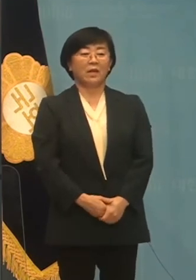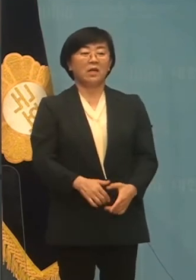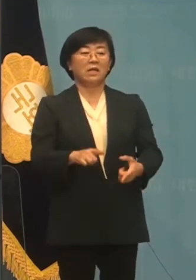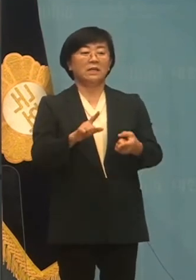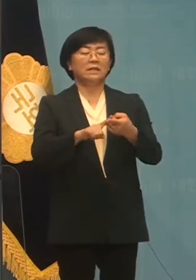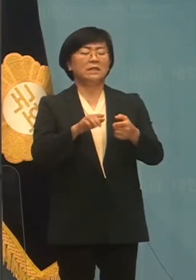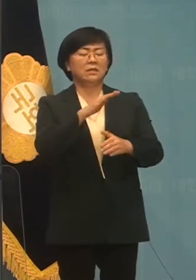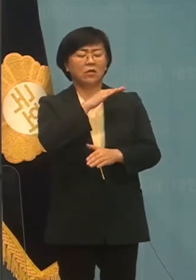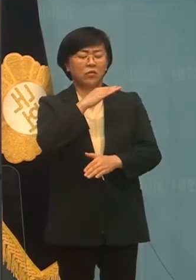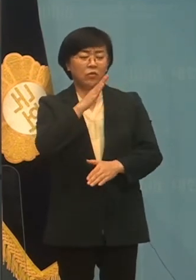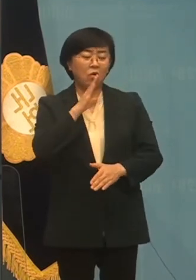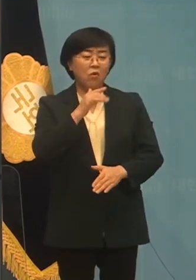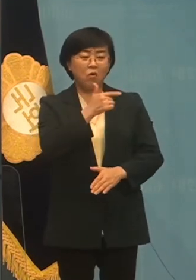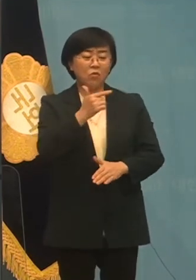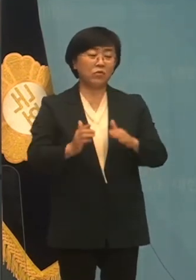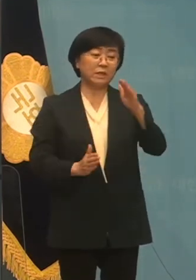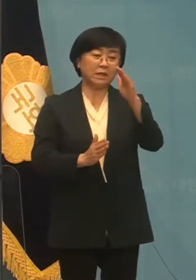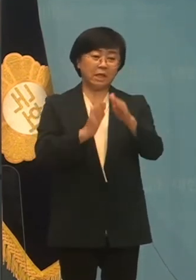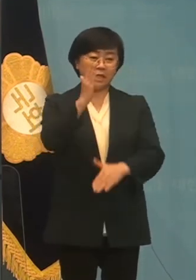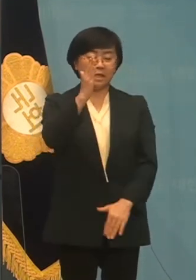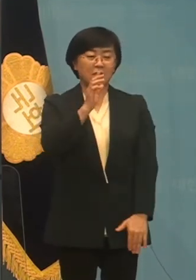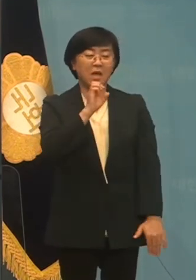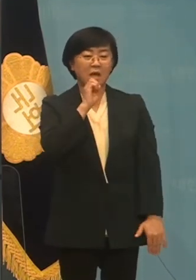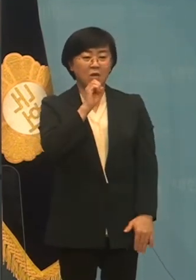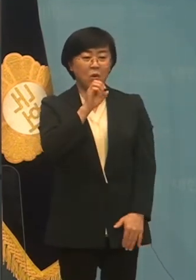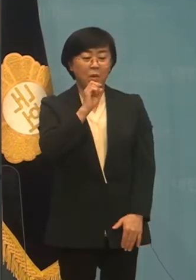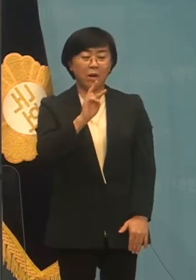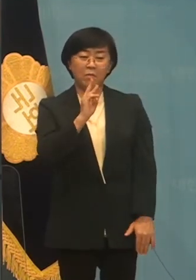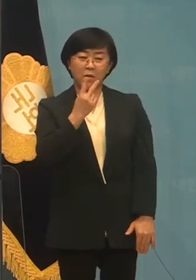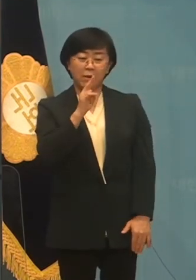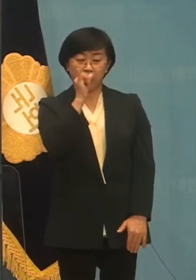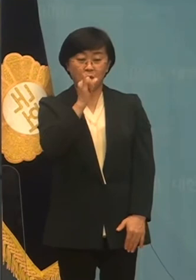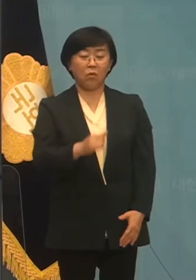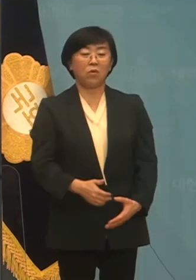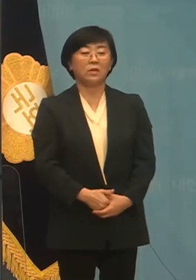견감부에도 한도가 있고 일부 이연에도 금도가 있습니다.